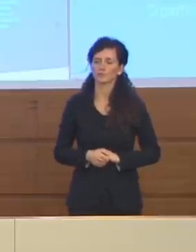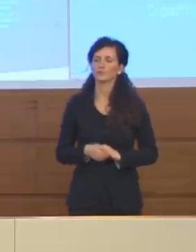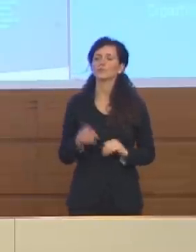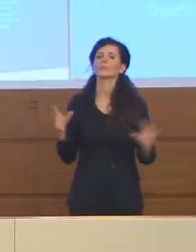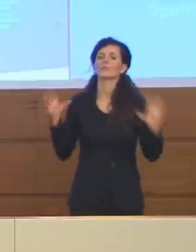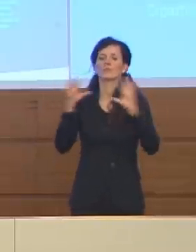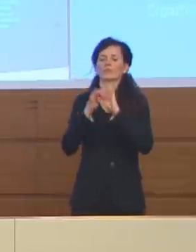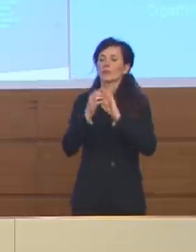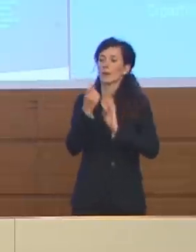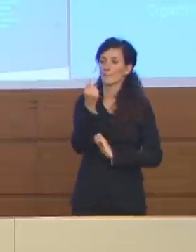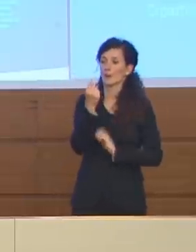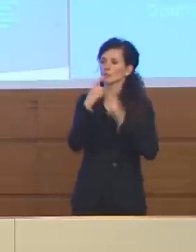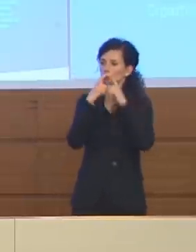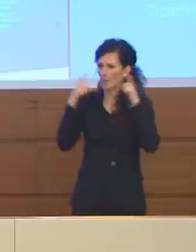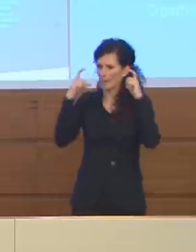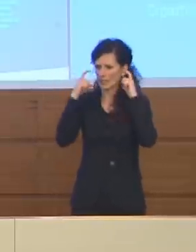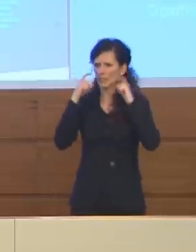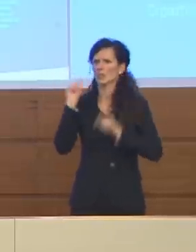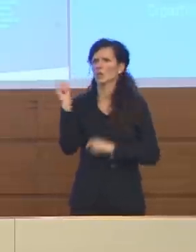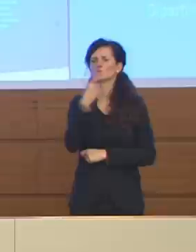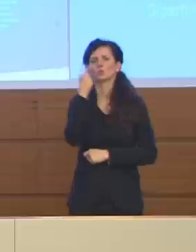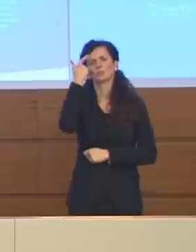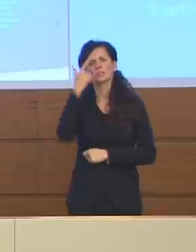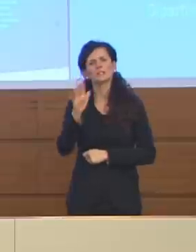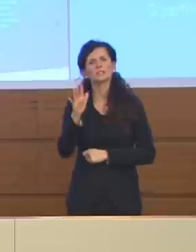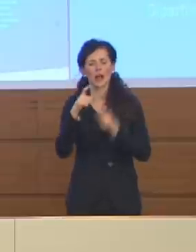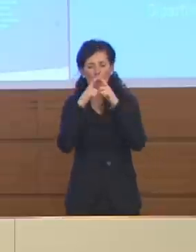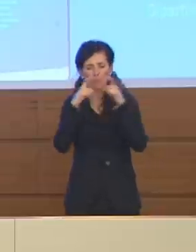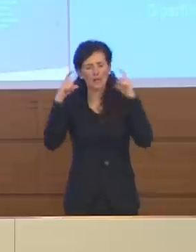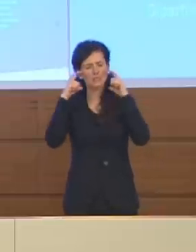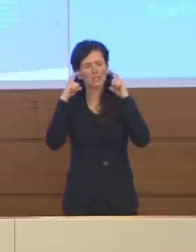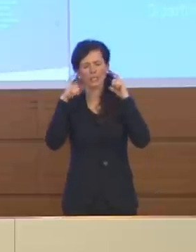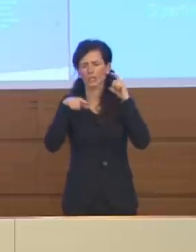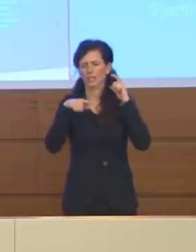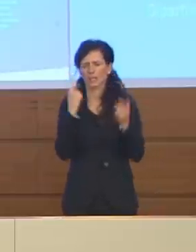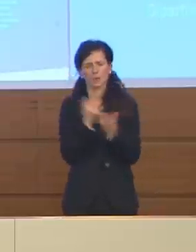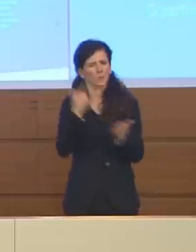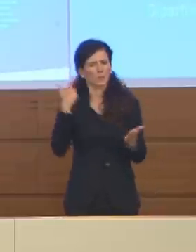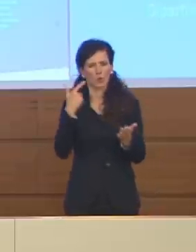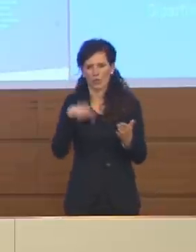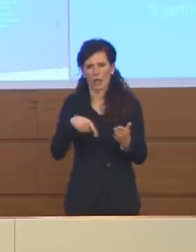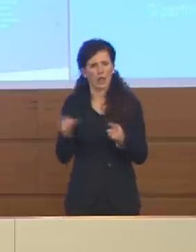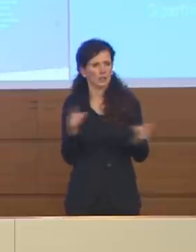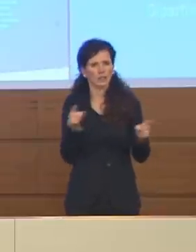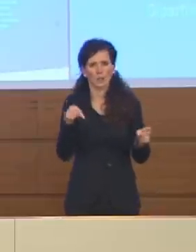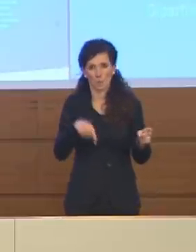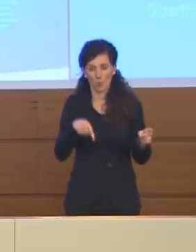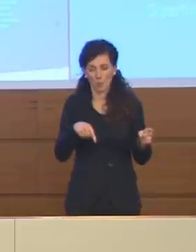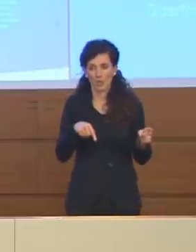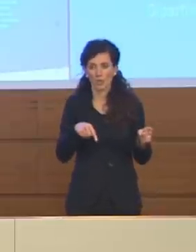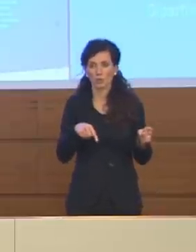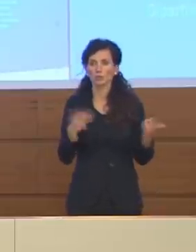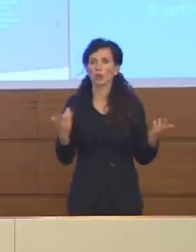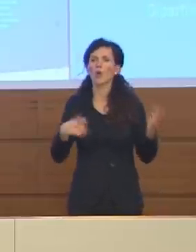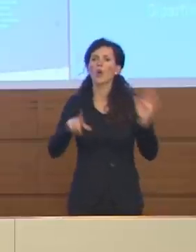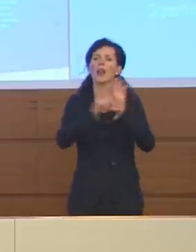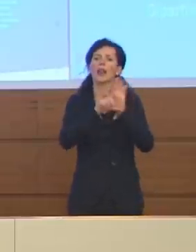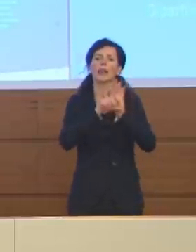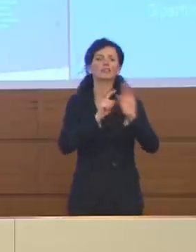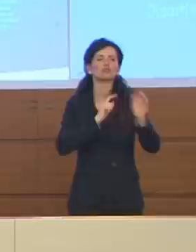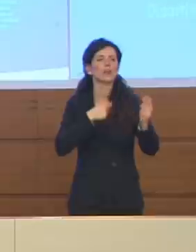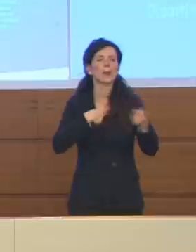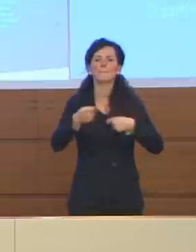mascherine sappiamo tutti che le mascherine sono un bene prezioso e come avviene nelle normali leggi del mercato